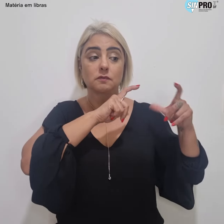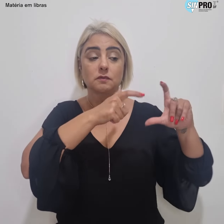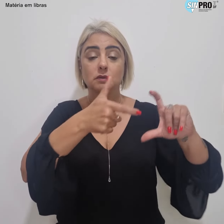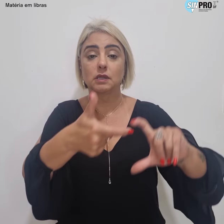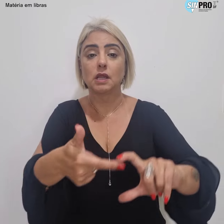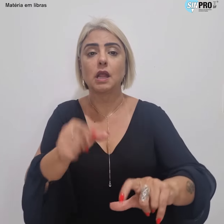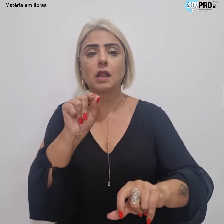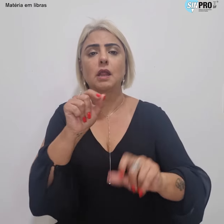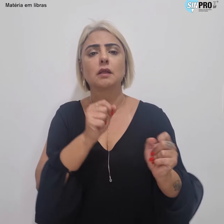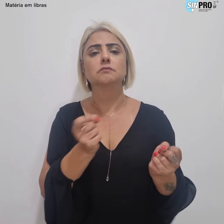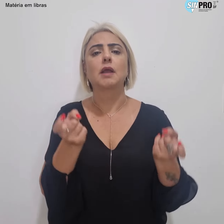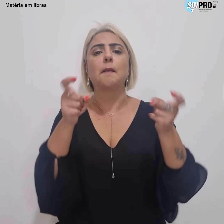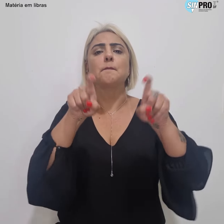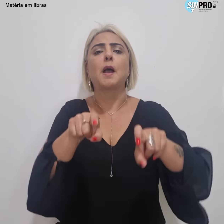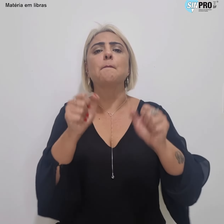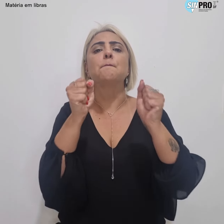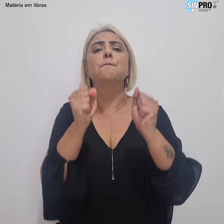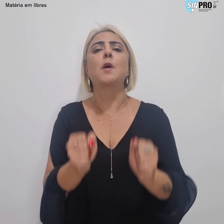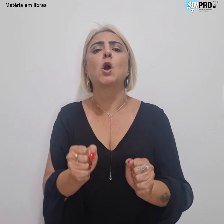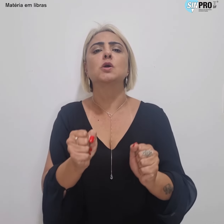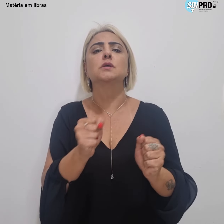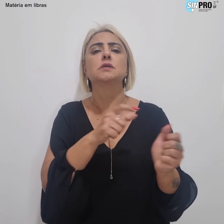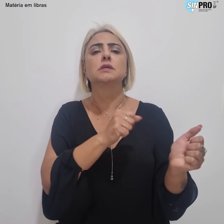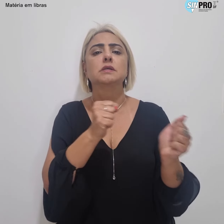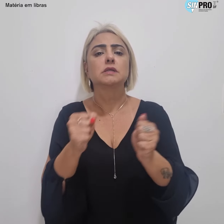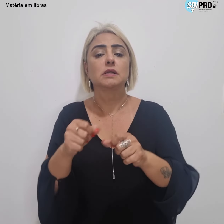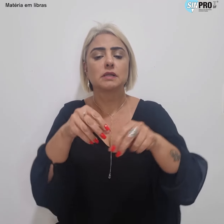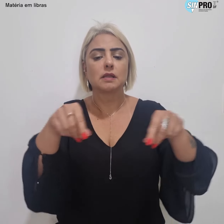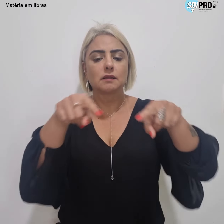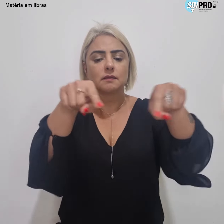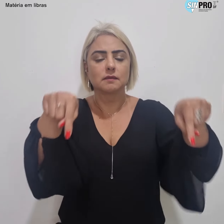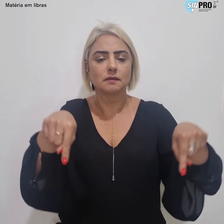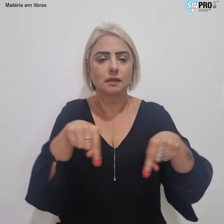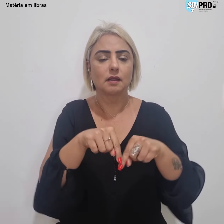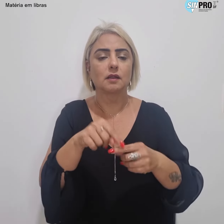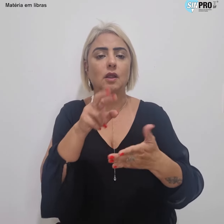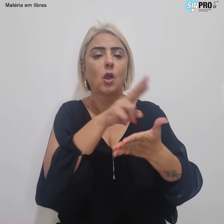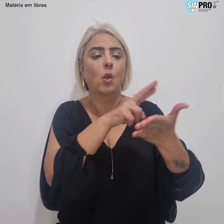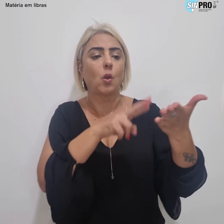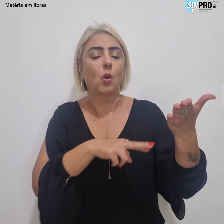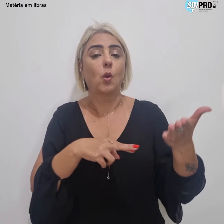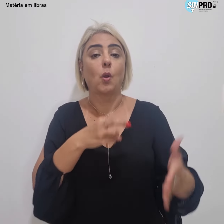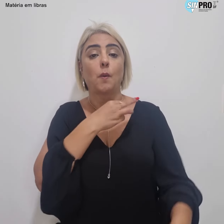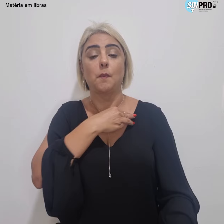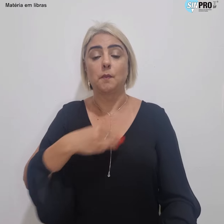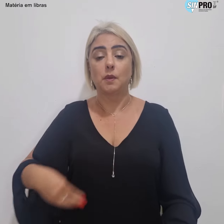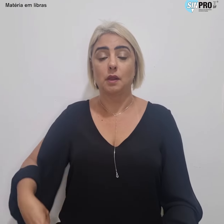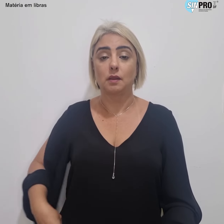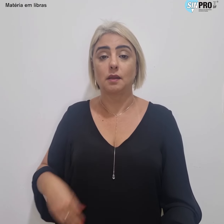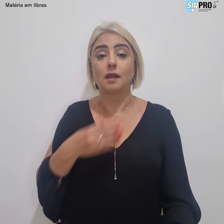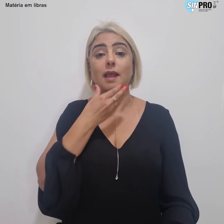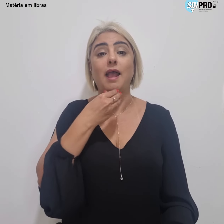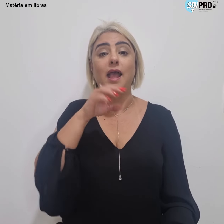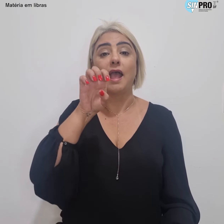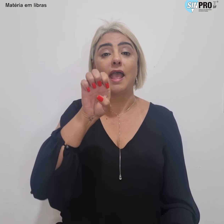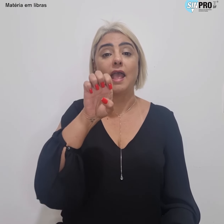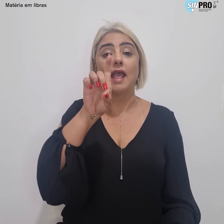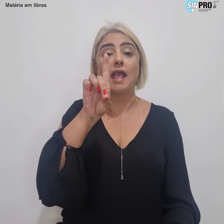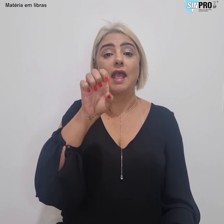a posse de suas terras. O relator da ação, ministro Edson Fachin, rejeitou a